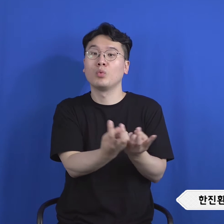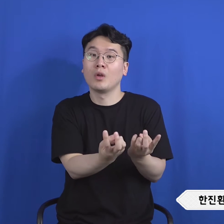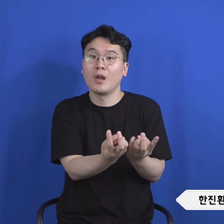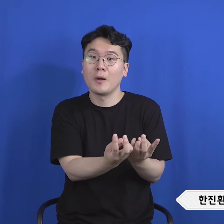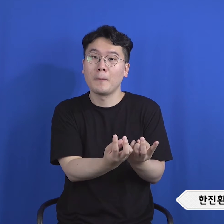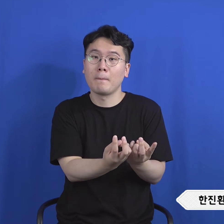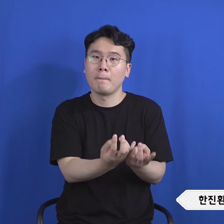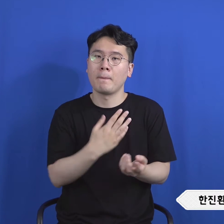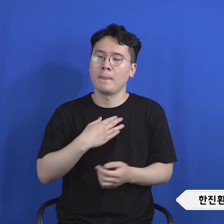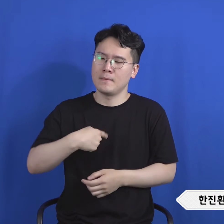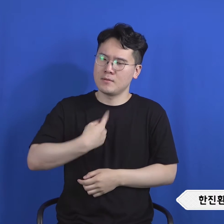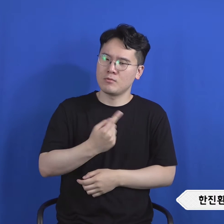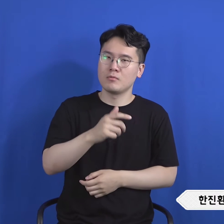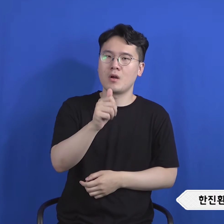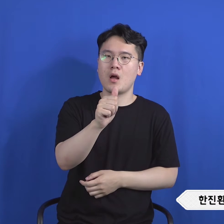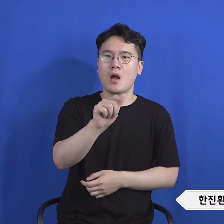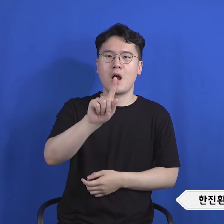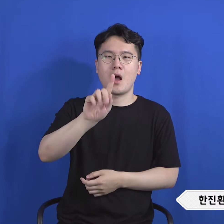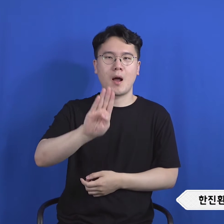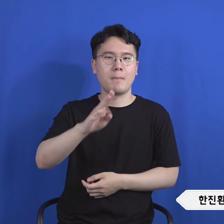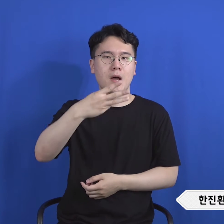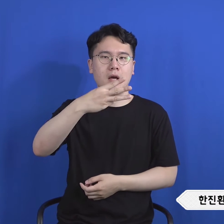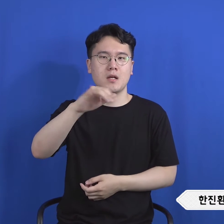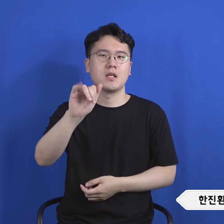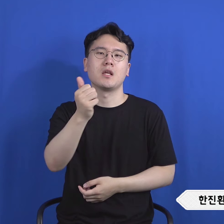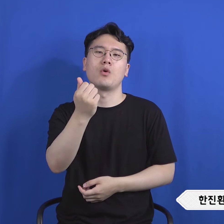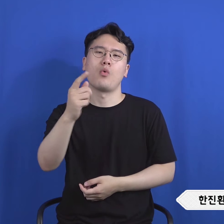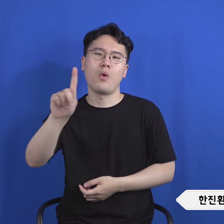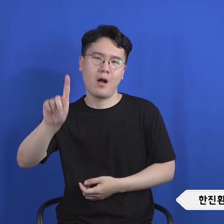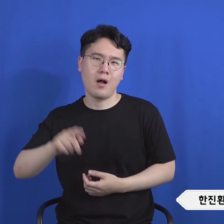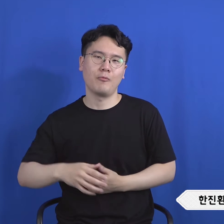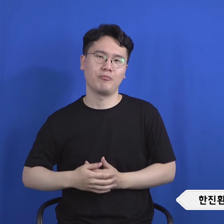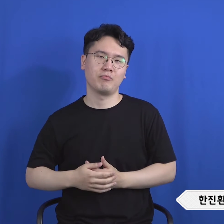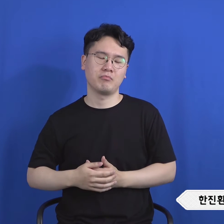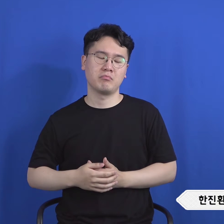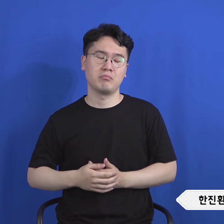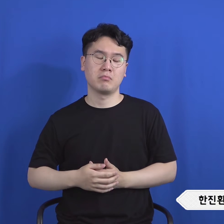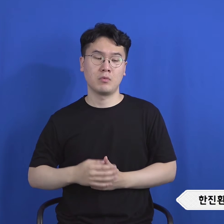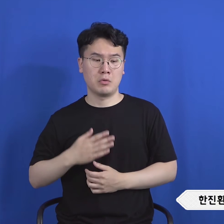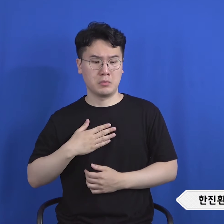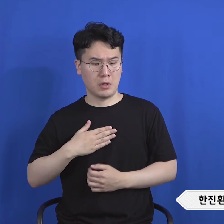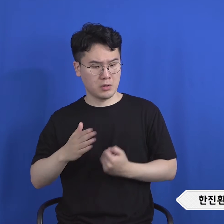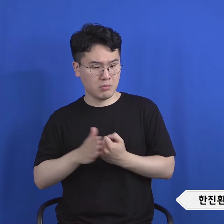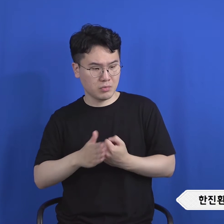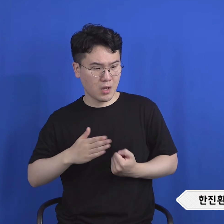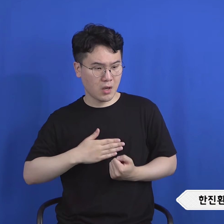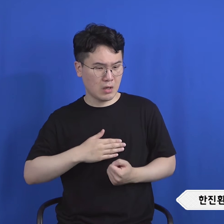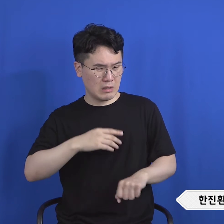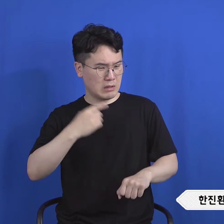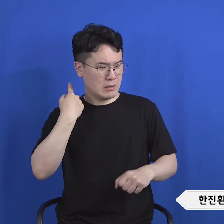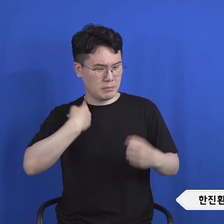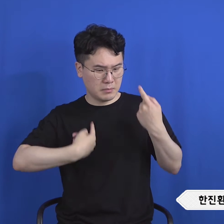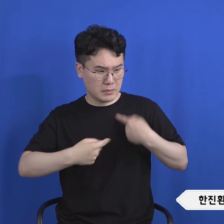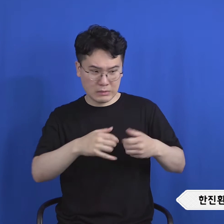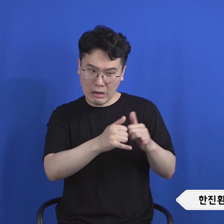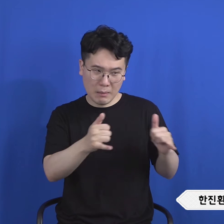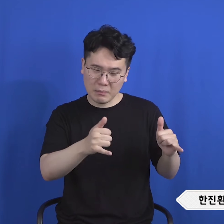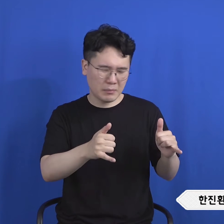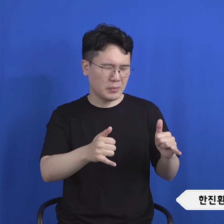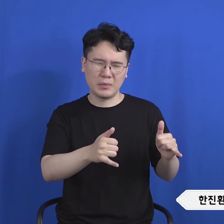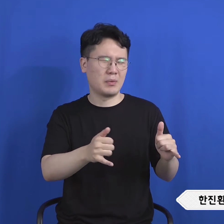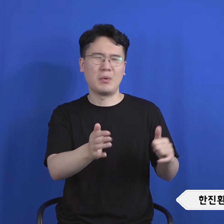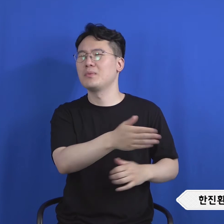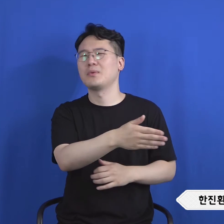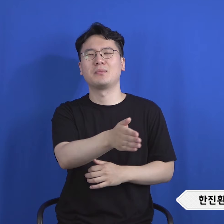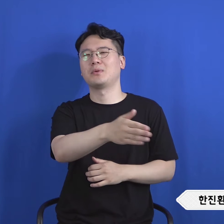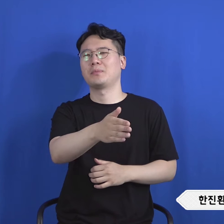자기 합리화를 합니다. 실제로 나 때문에 피해를 본 사람이 그렇게 많지는 않아. 내가 생각만큼